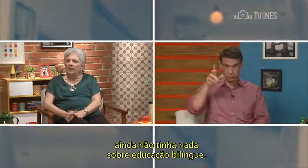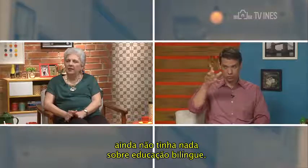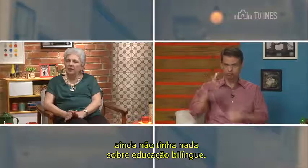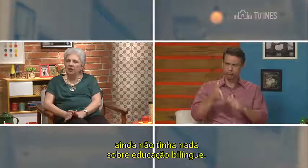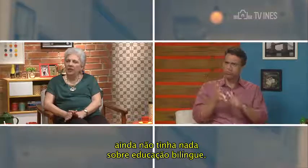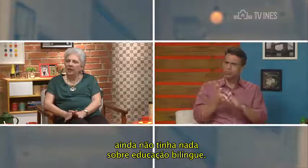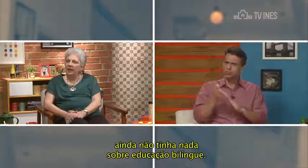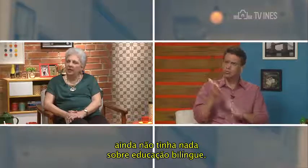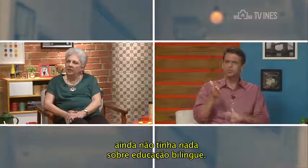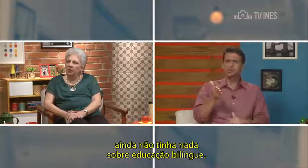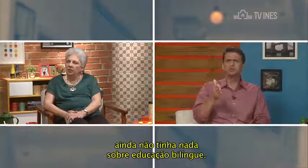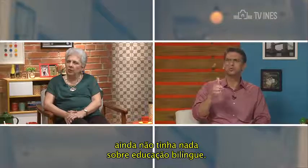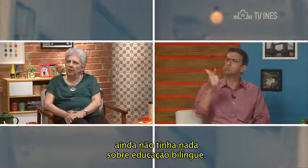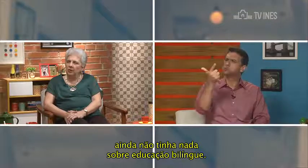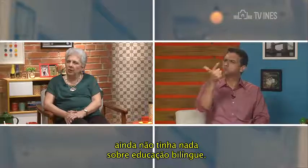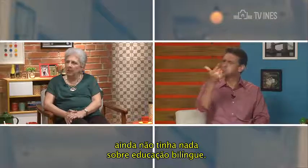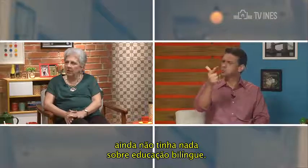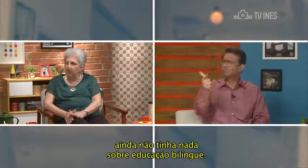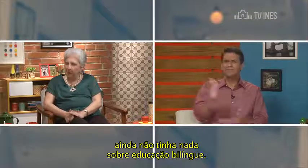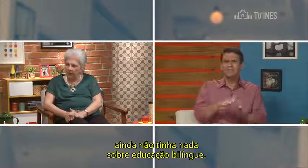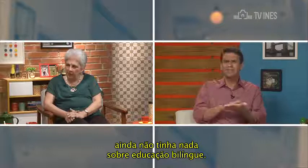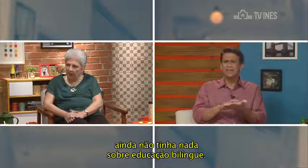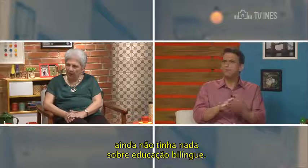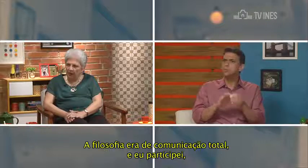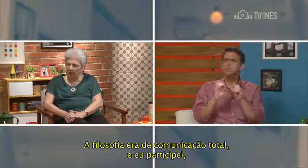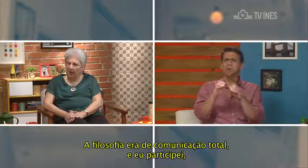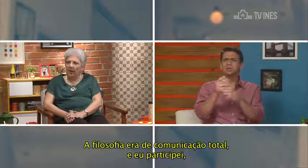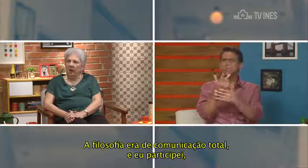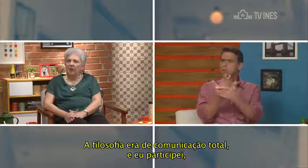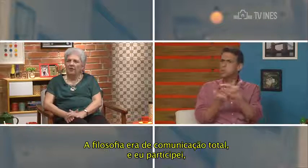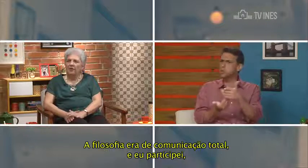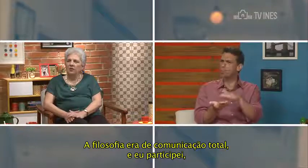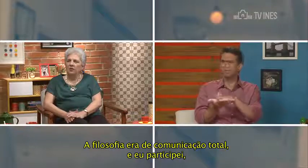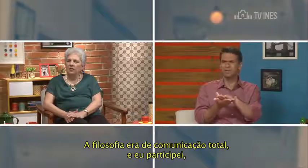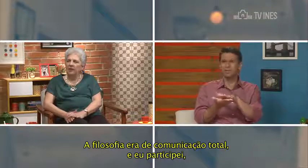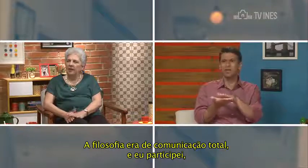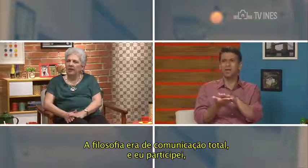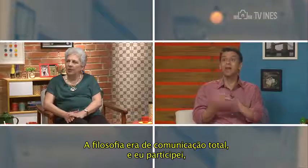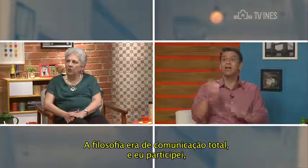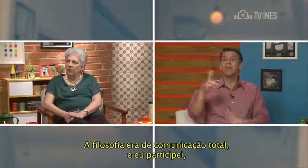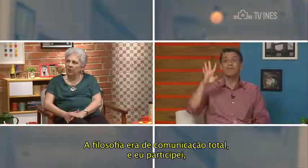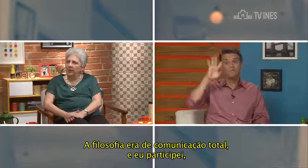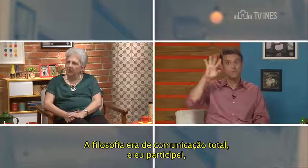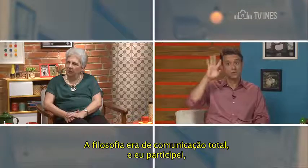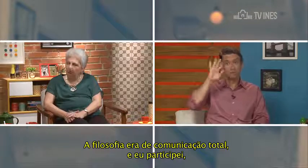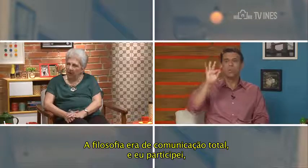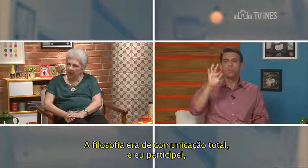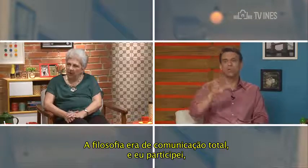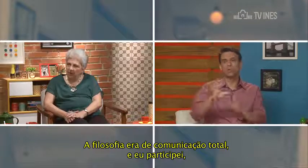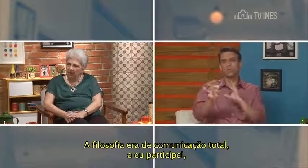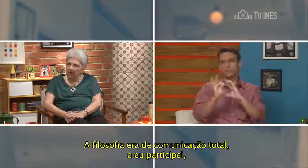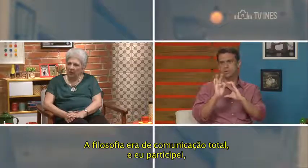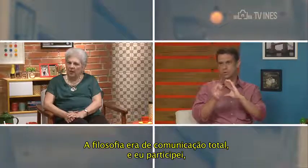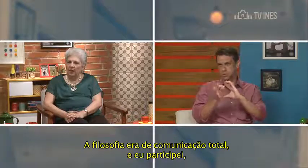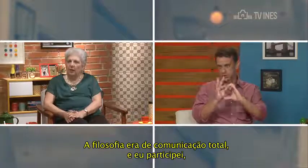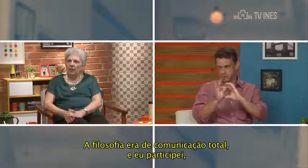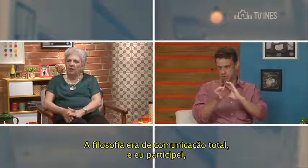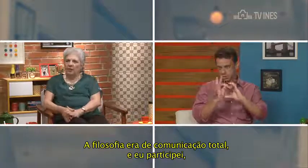Ainda não tinha nada Sobre educação Bilingue A filosofia Era de comunicação Total